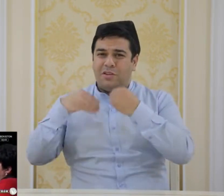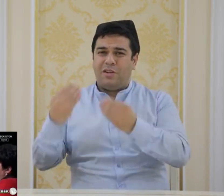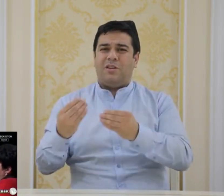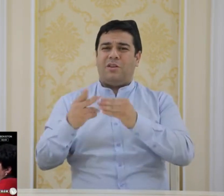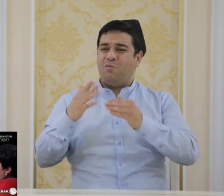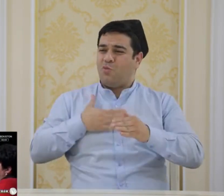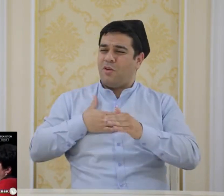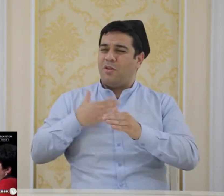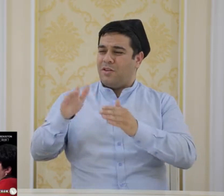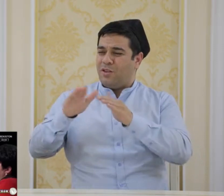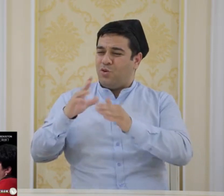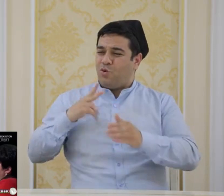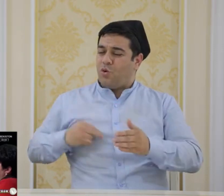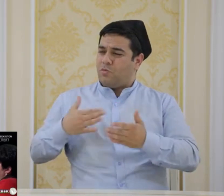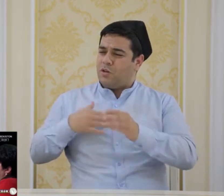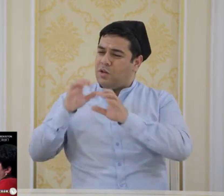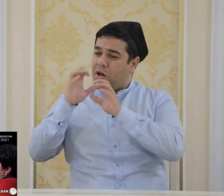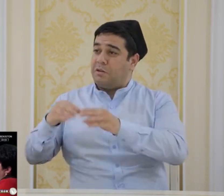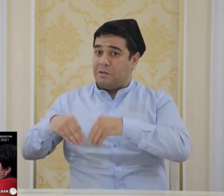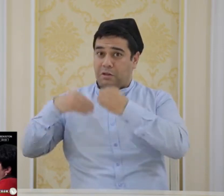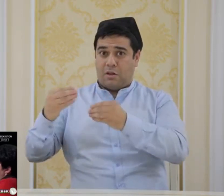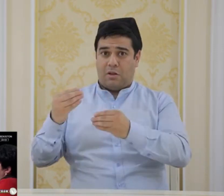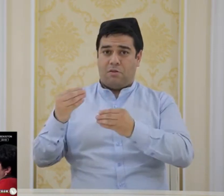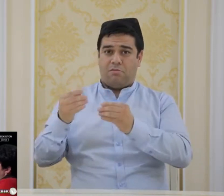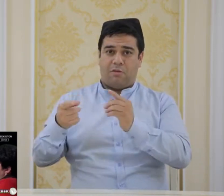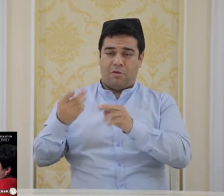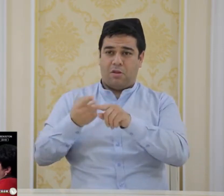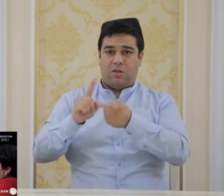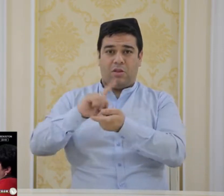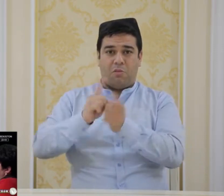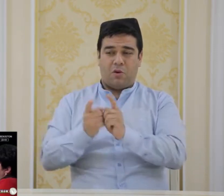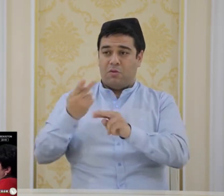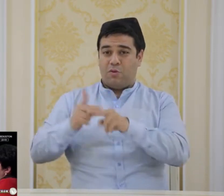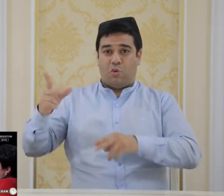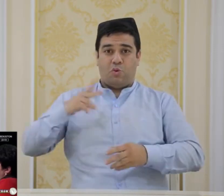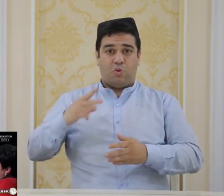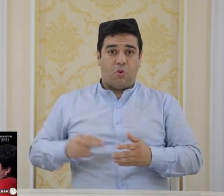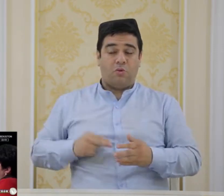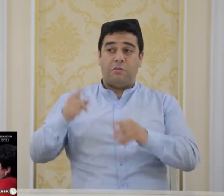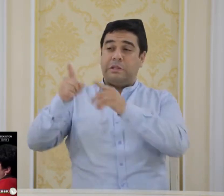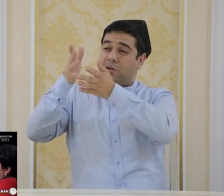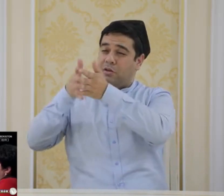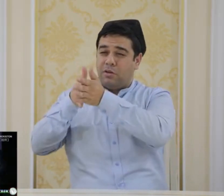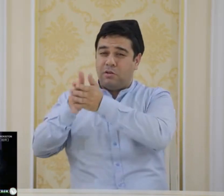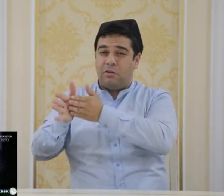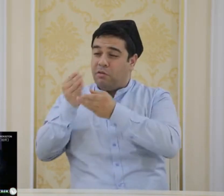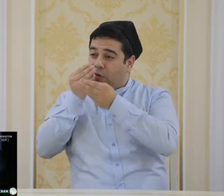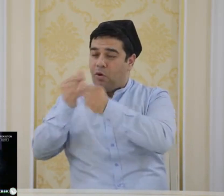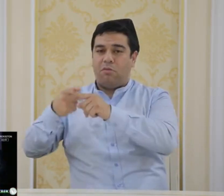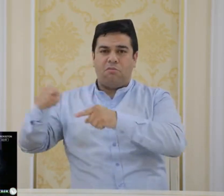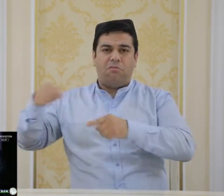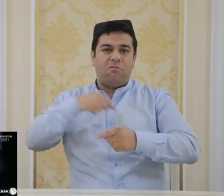farzand boqib orqangizdan iz qoldirasiz? Vaholanki shuni qilmagandagi bularda bu narsa yo'q.